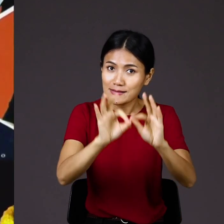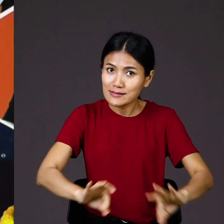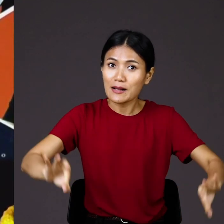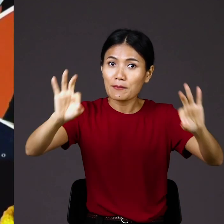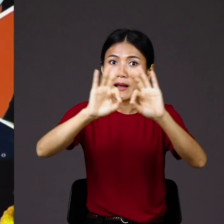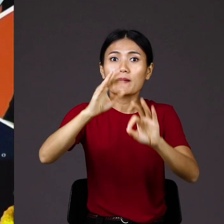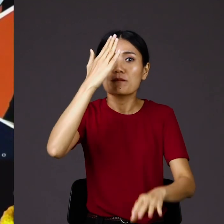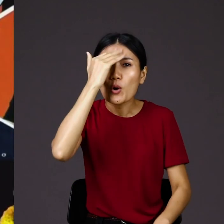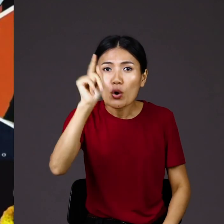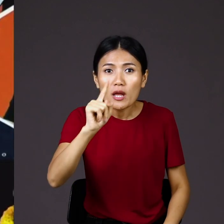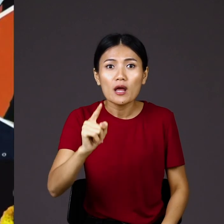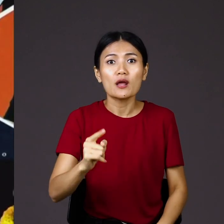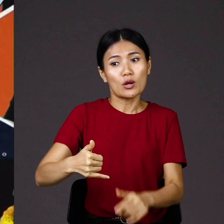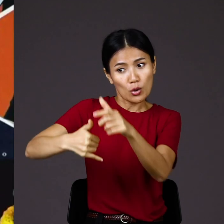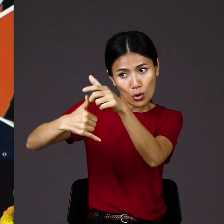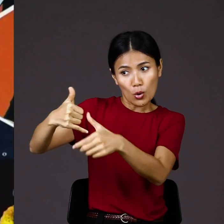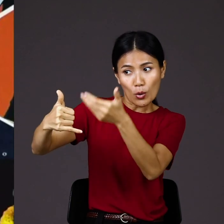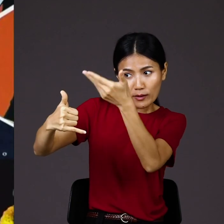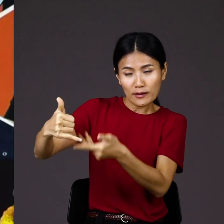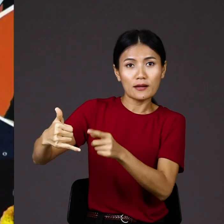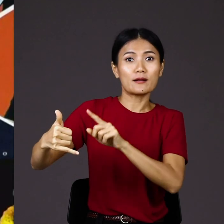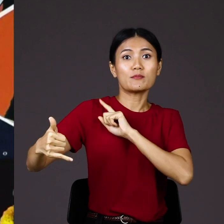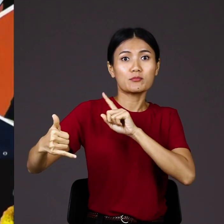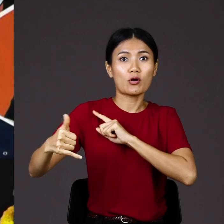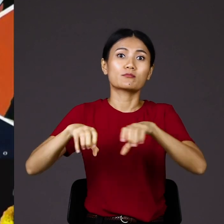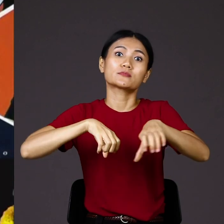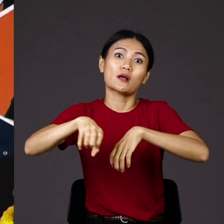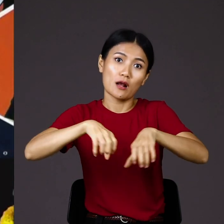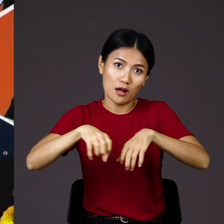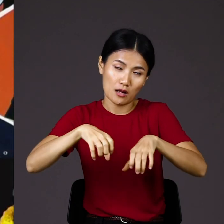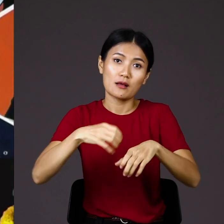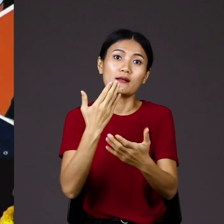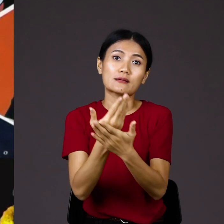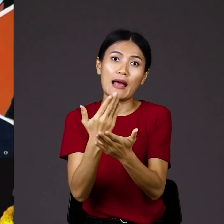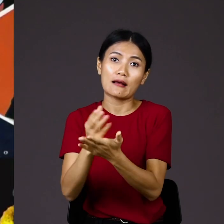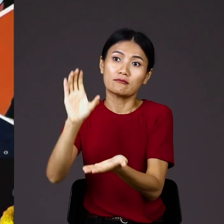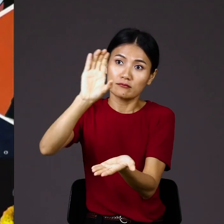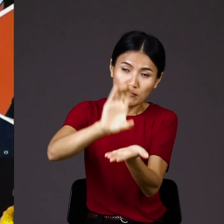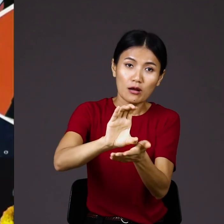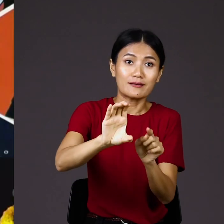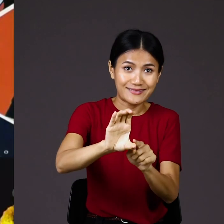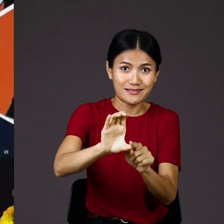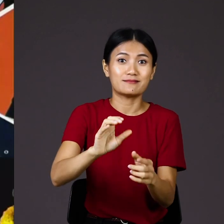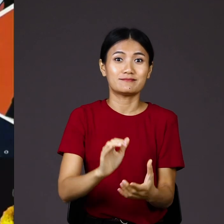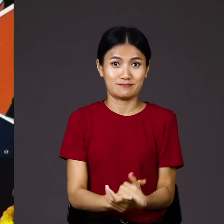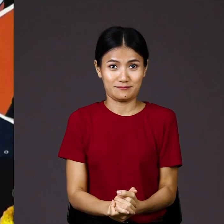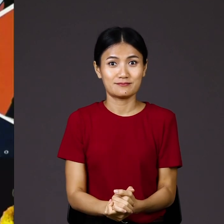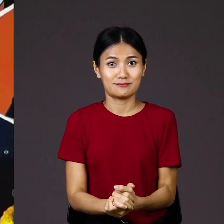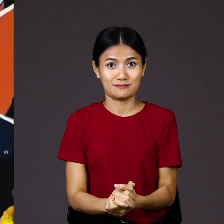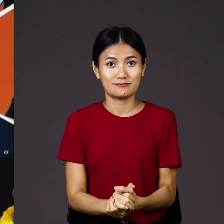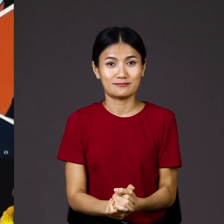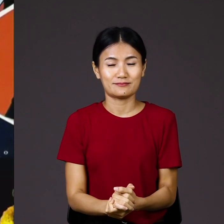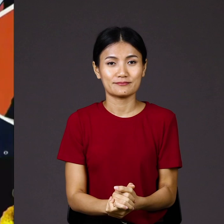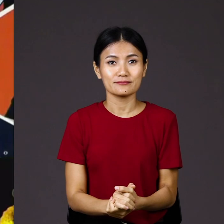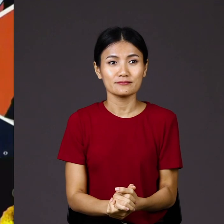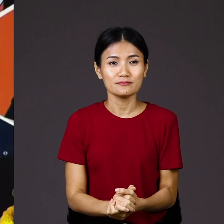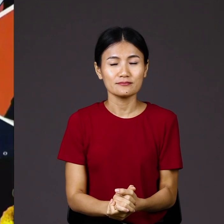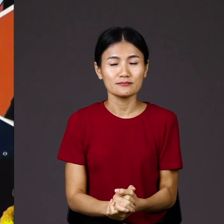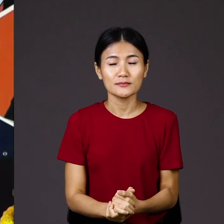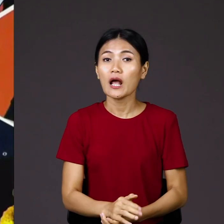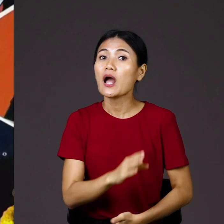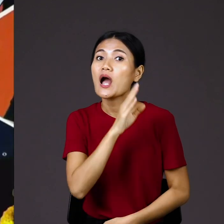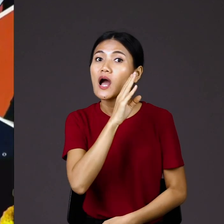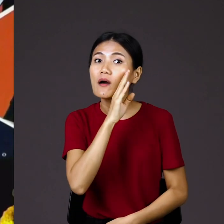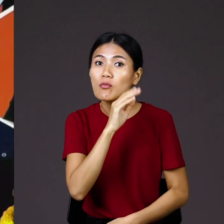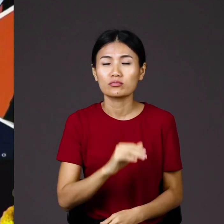ำลังเลือกคนไปบริหารเงินเกือบ 10,000 ล้านบาทใน4ปีนี้พวกเราเล็งเ